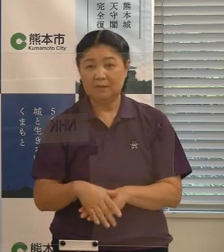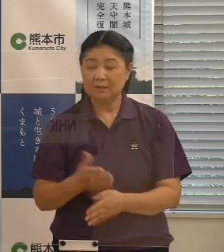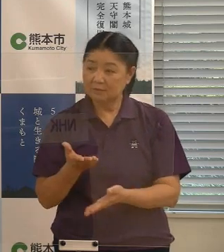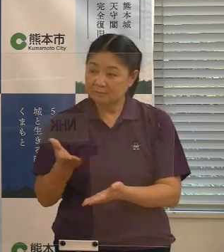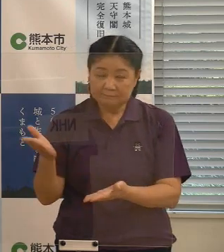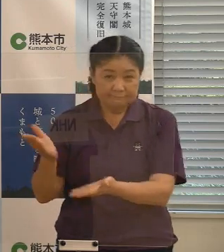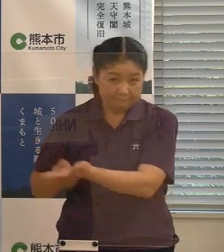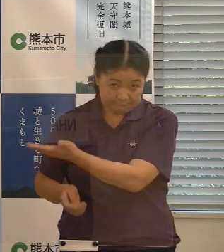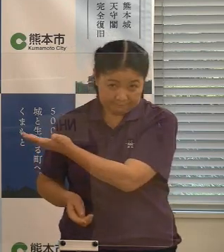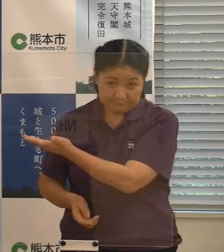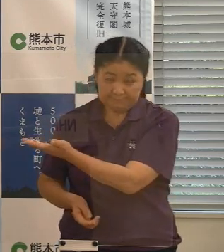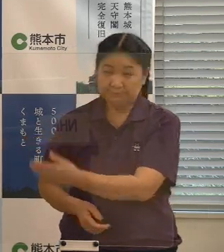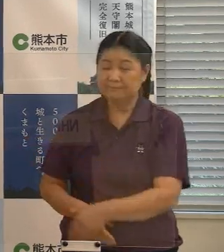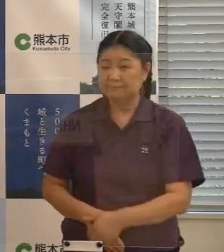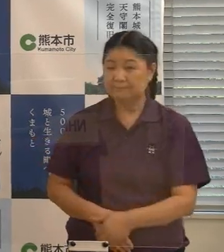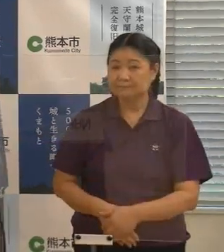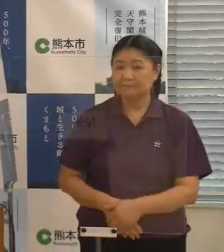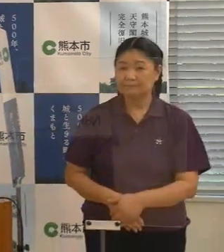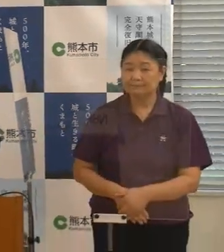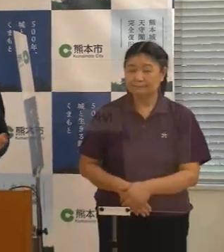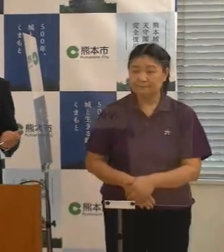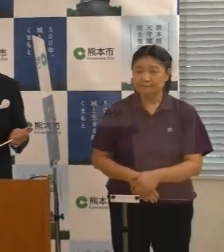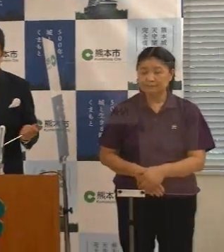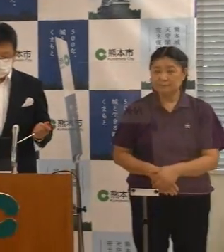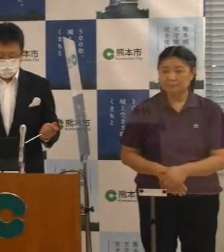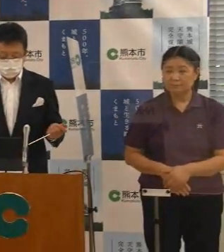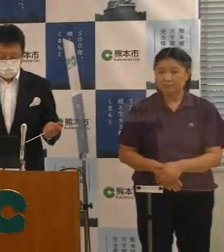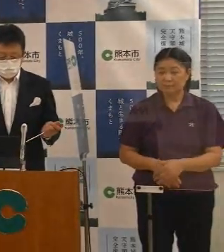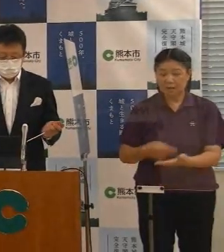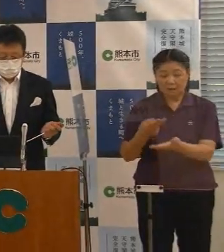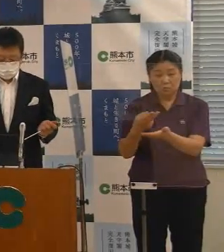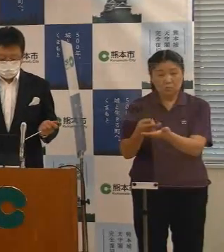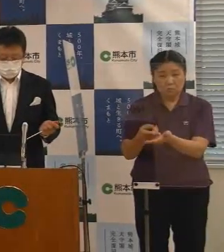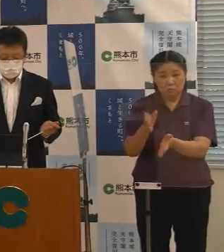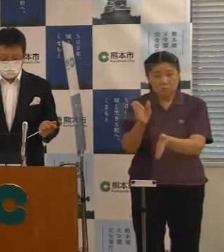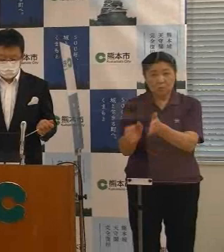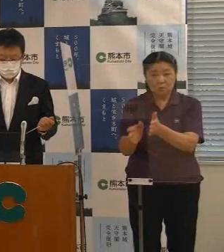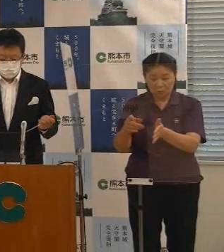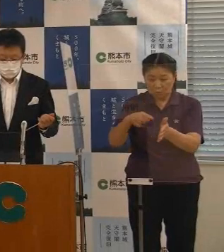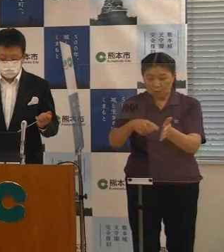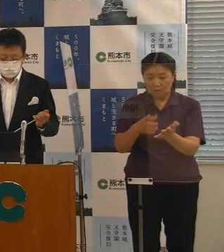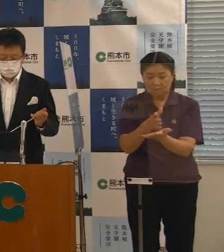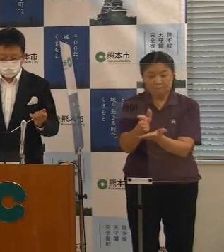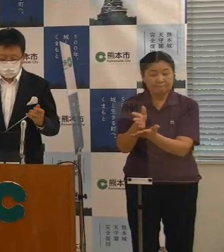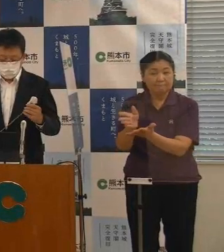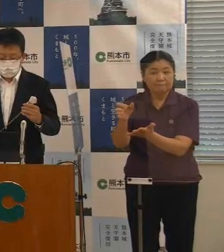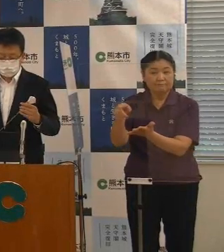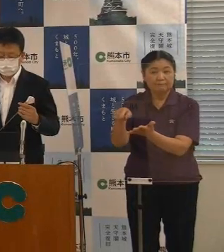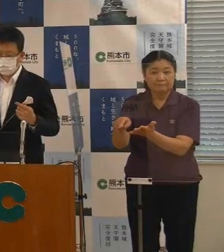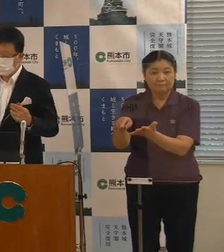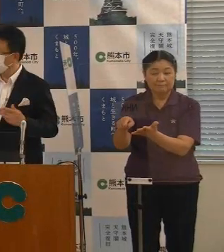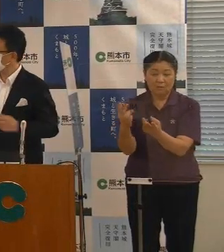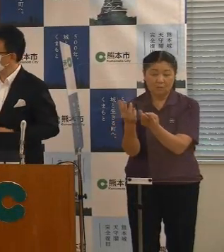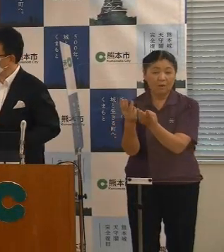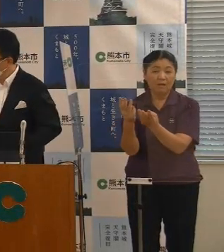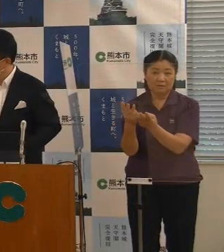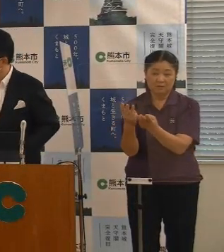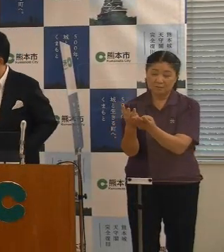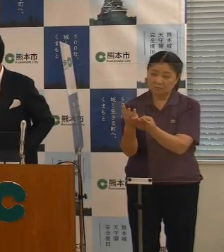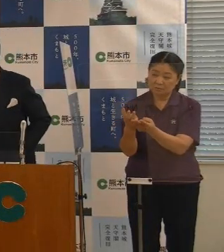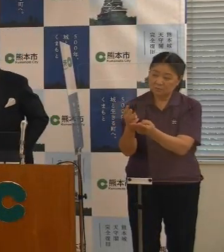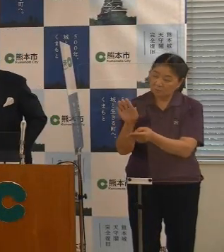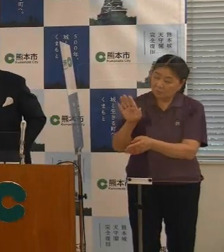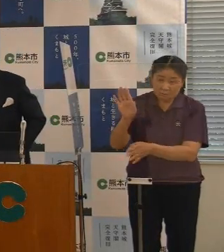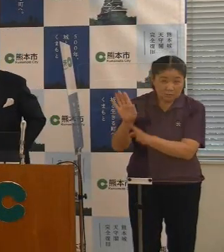覧ください。こちらは療養先別の療養者数の推